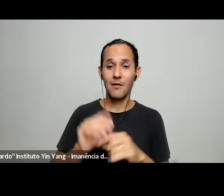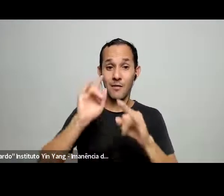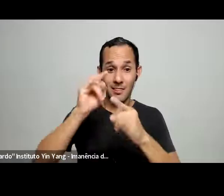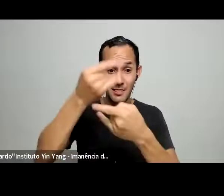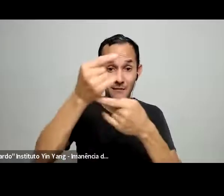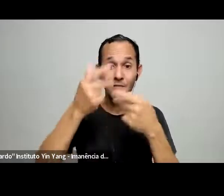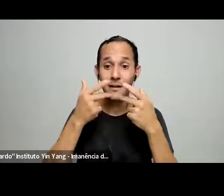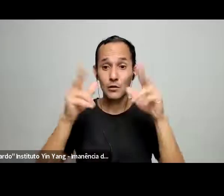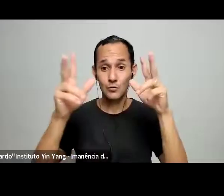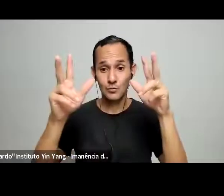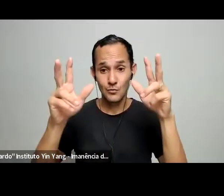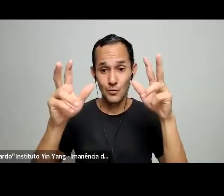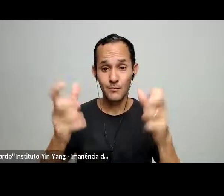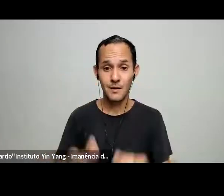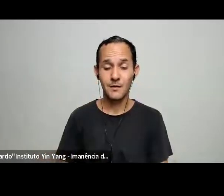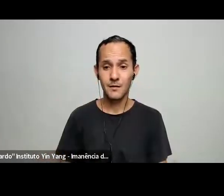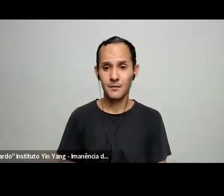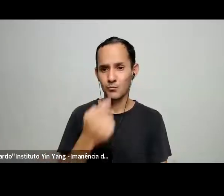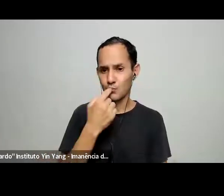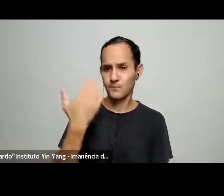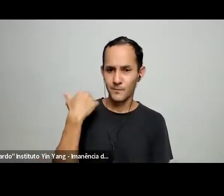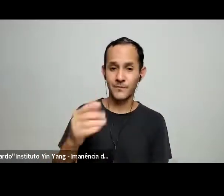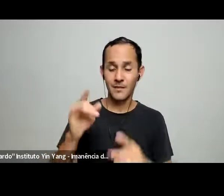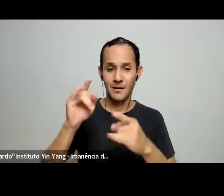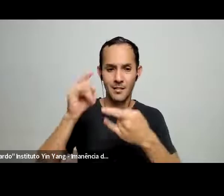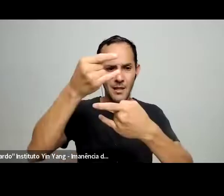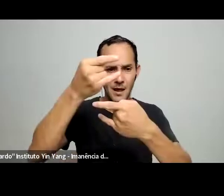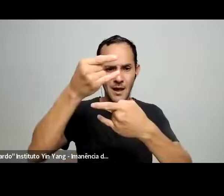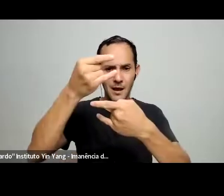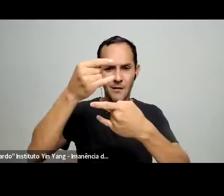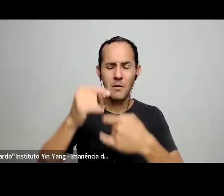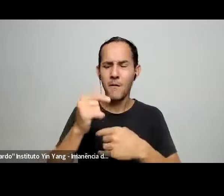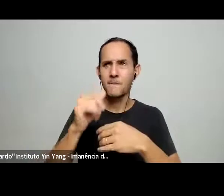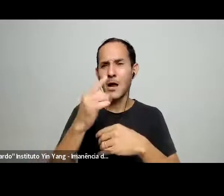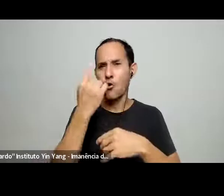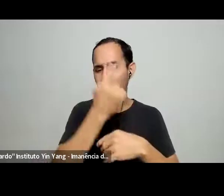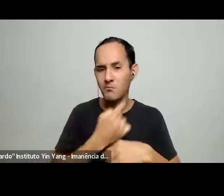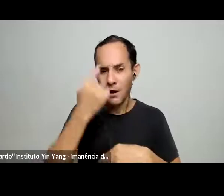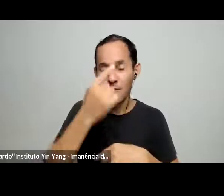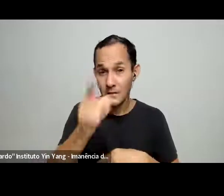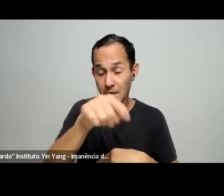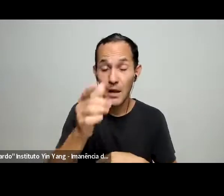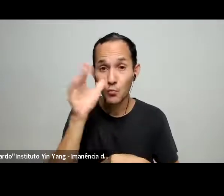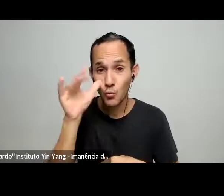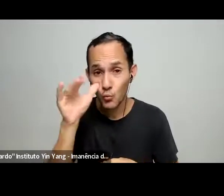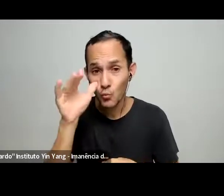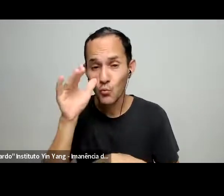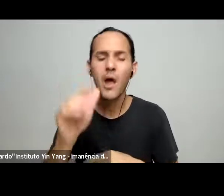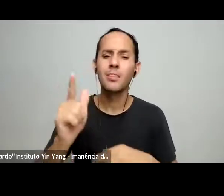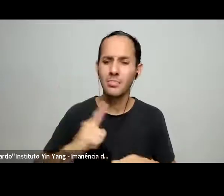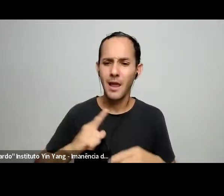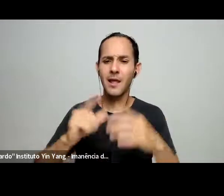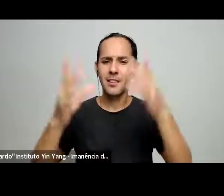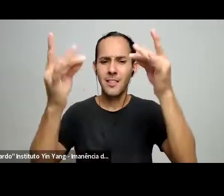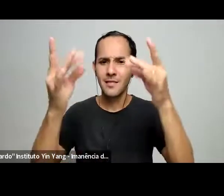esse assunto, né? Há um tempo atrás, essa live custou mais de 1 hora, então quem tiver interesse em olhar todo o detalhamento